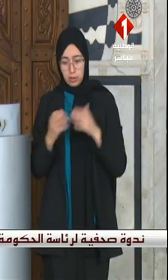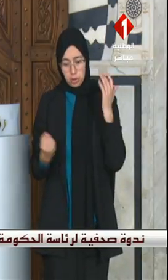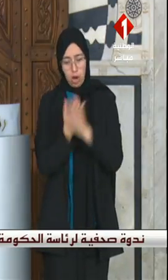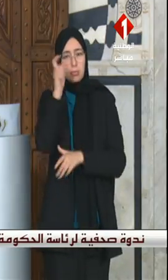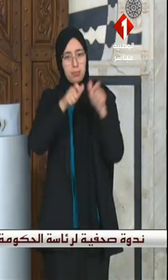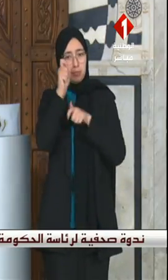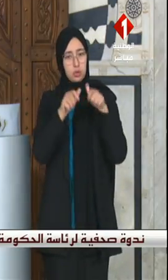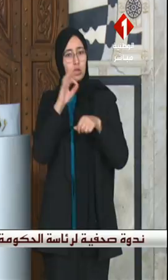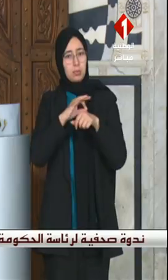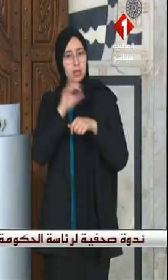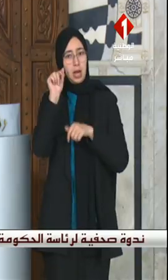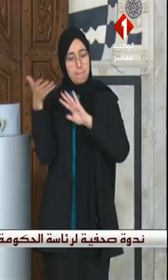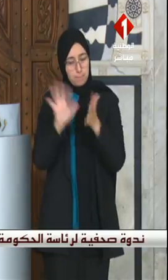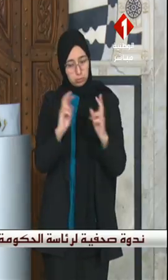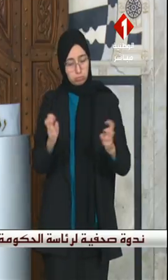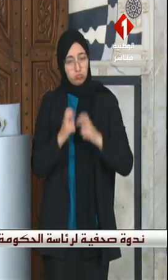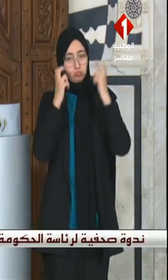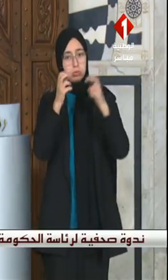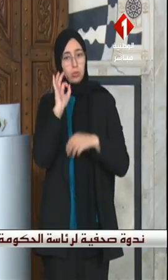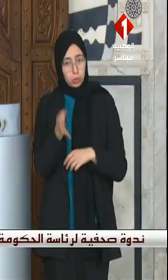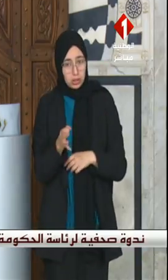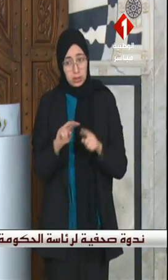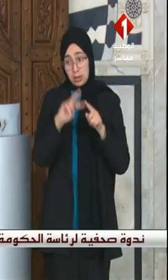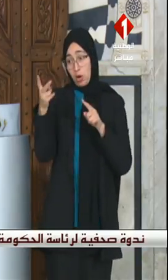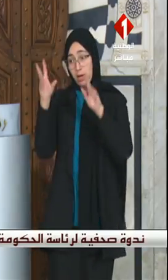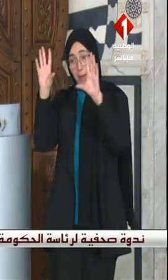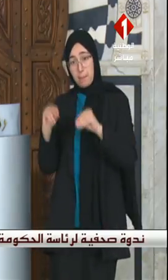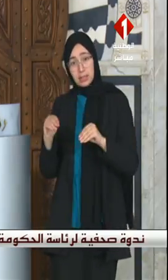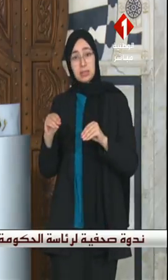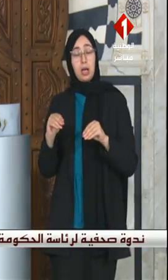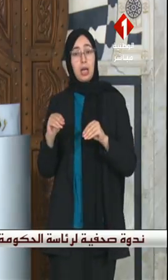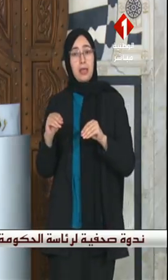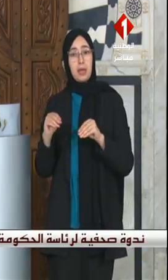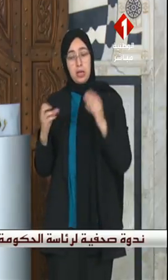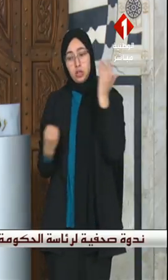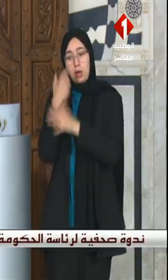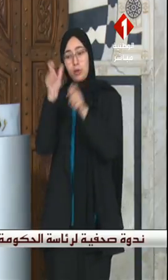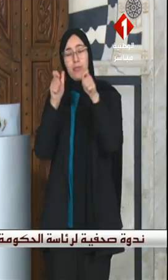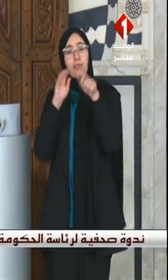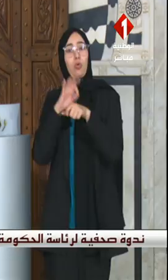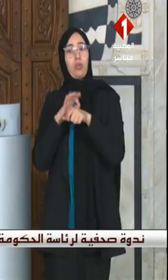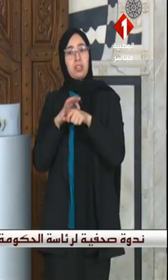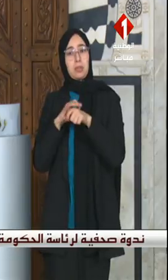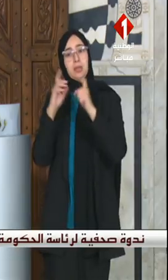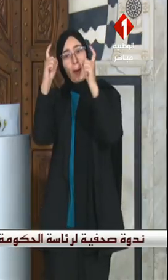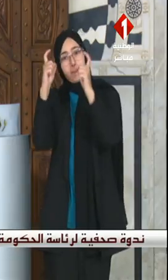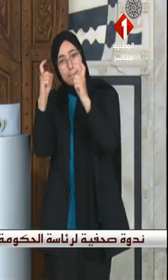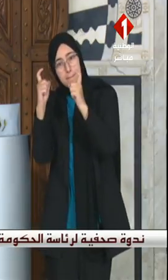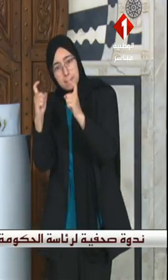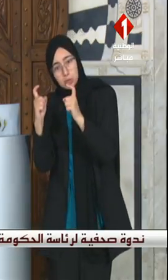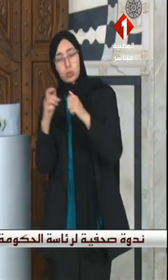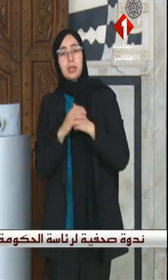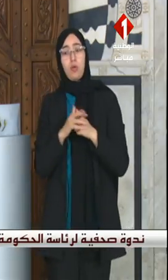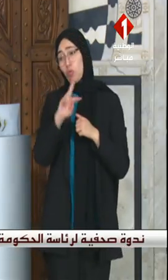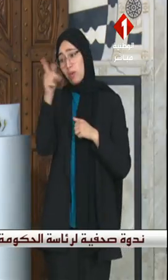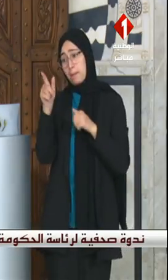قاعده تزيد ونسبه الوفيات قاعده تزيد، في مناطق اخرى نسبه الظهور قاعده معناتها تتقلص شويه،